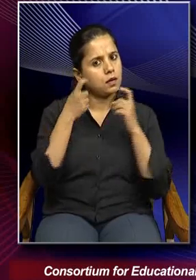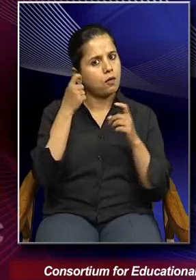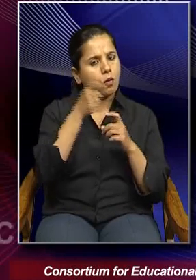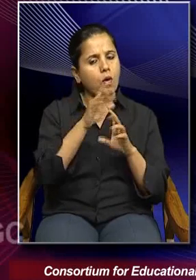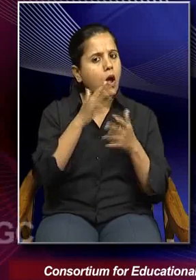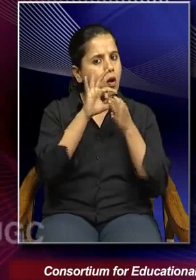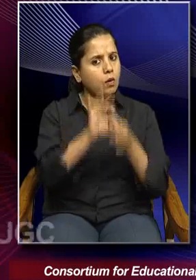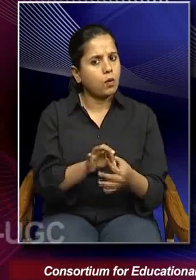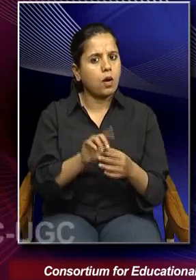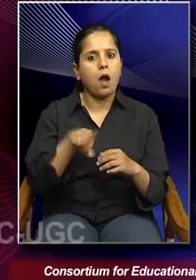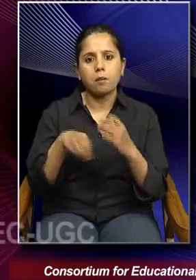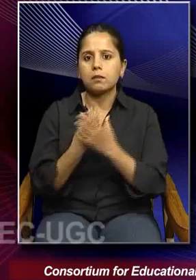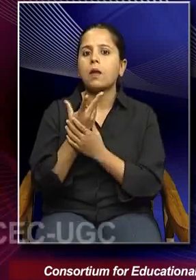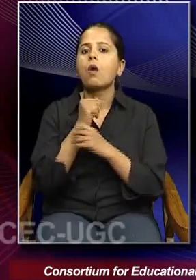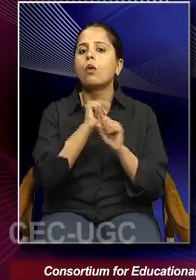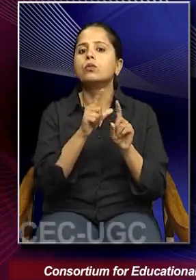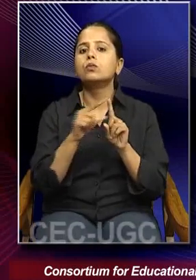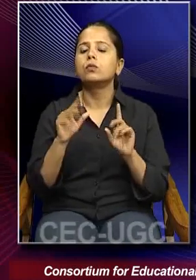से उपकृत्व किया